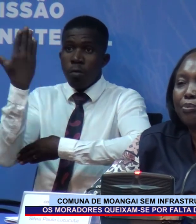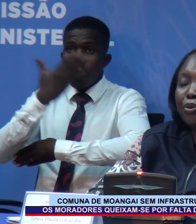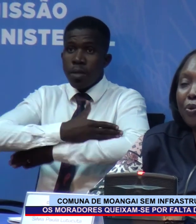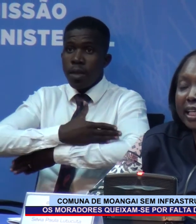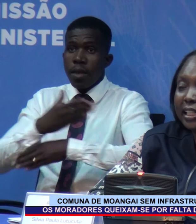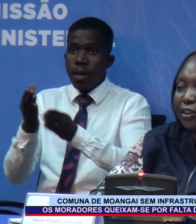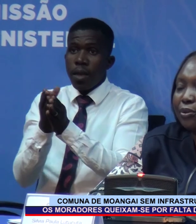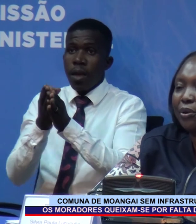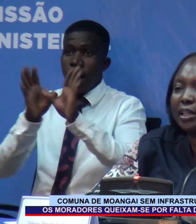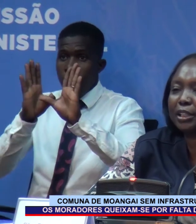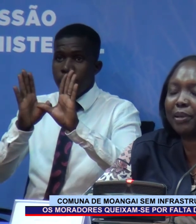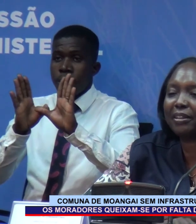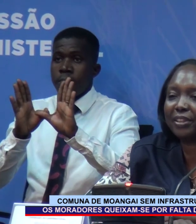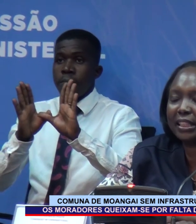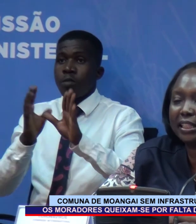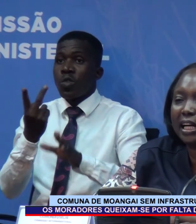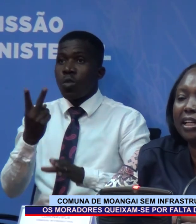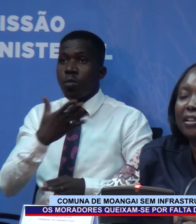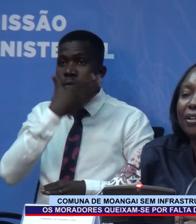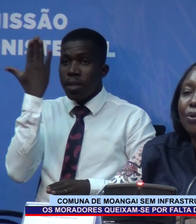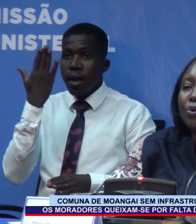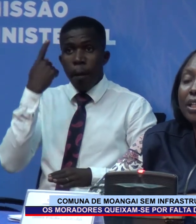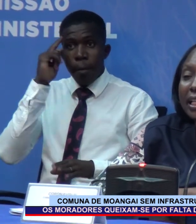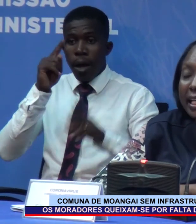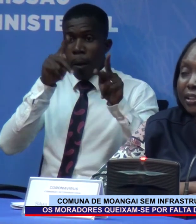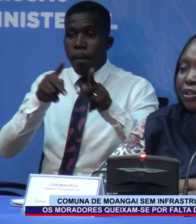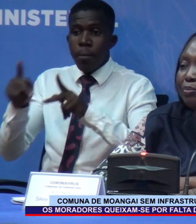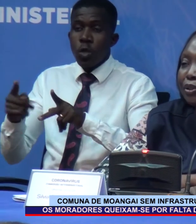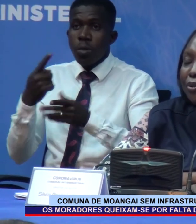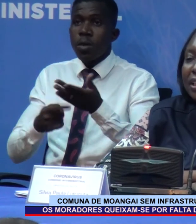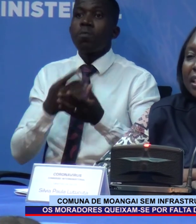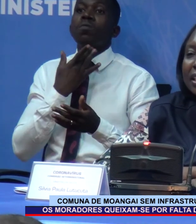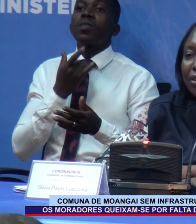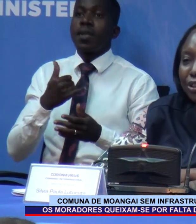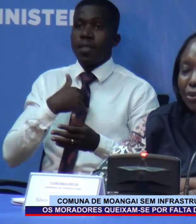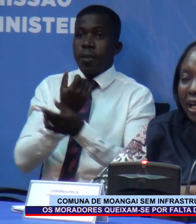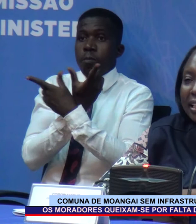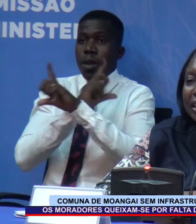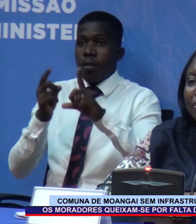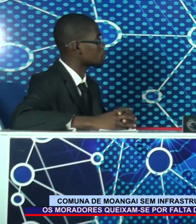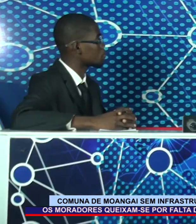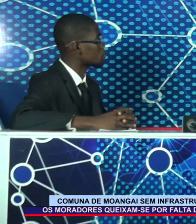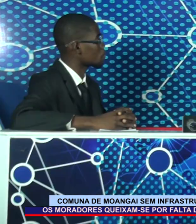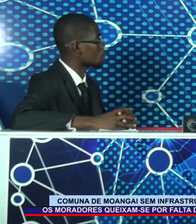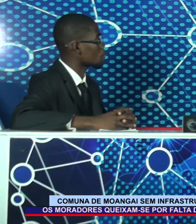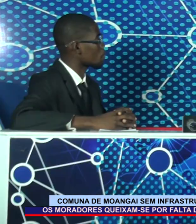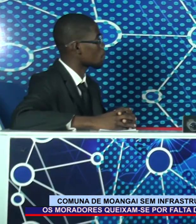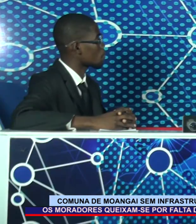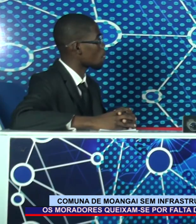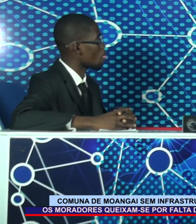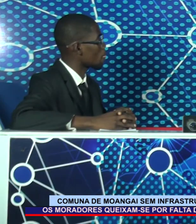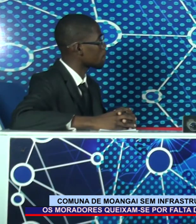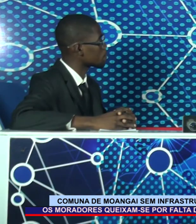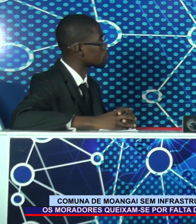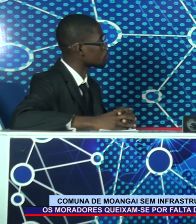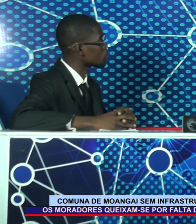não é? Então temos que perceber se o sistema de concursos públicos está aberto para aquelas pessoas que de facto têm alguma capacidade,